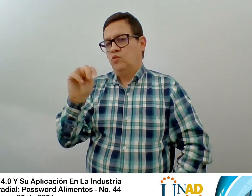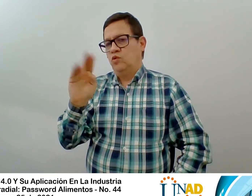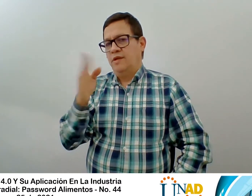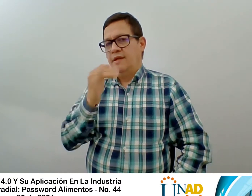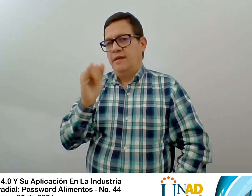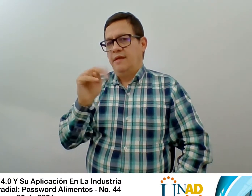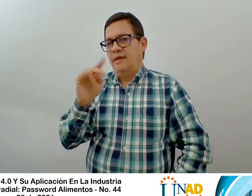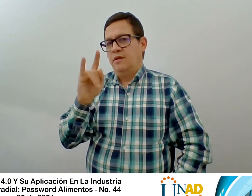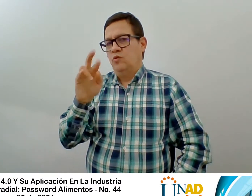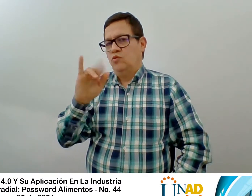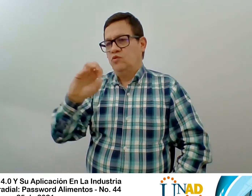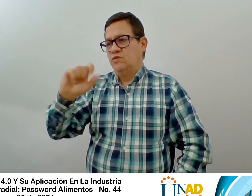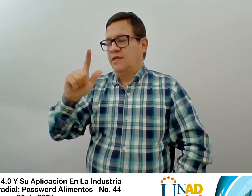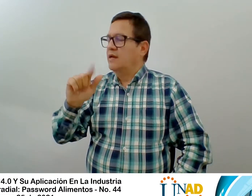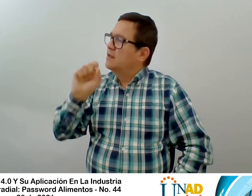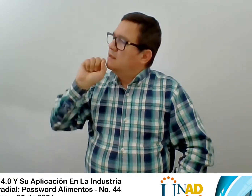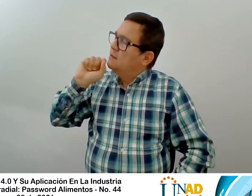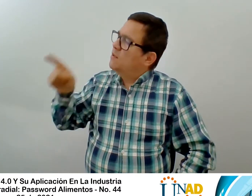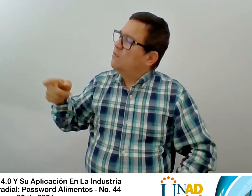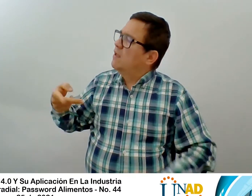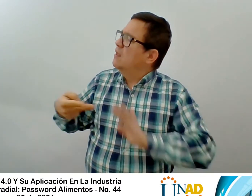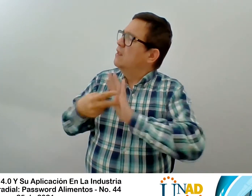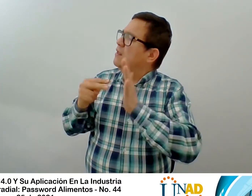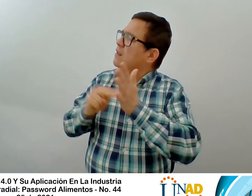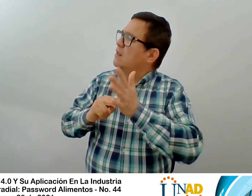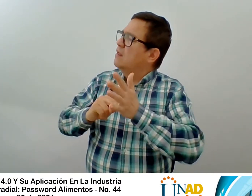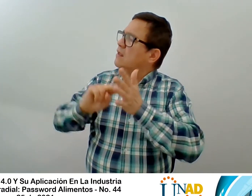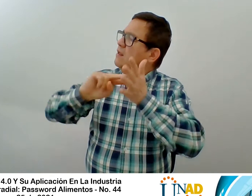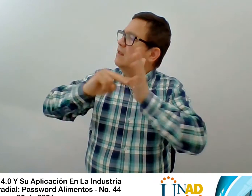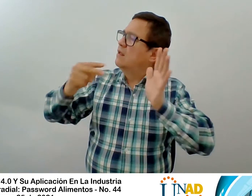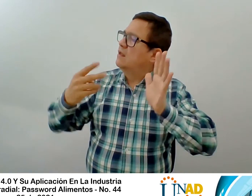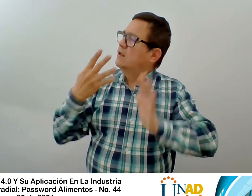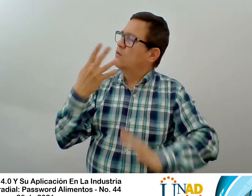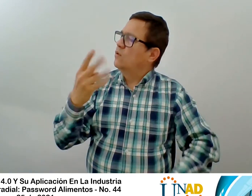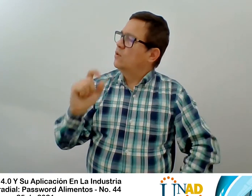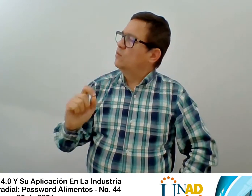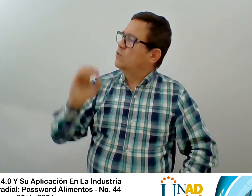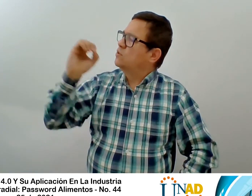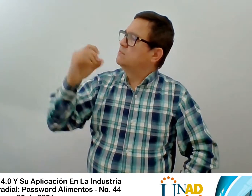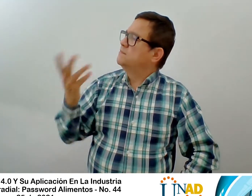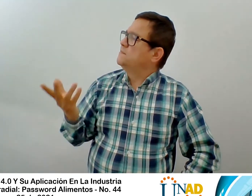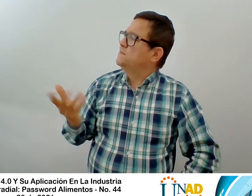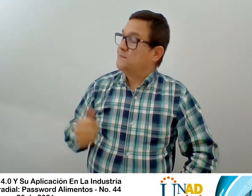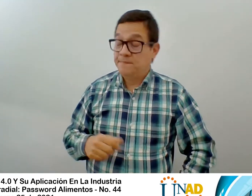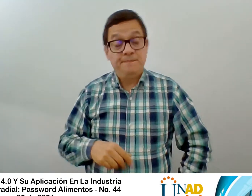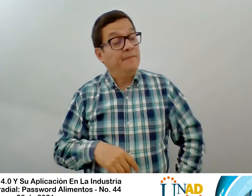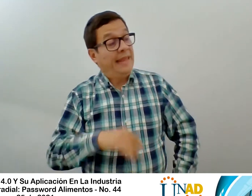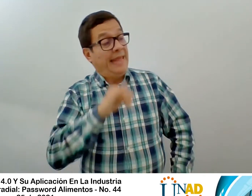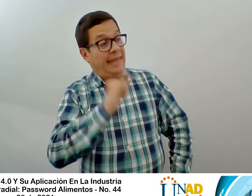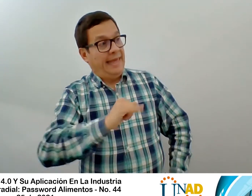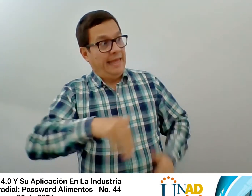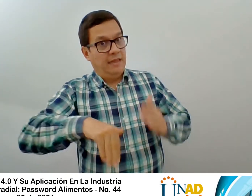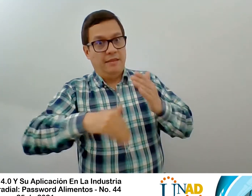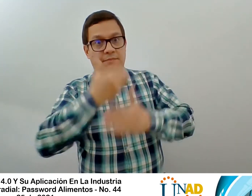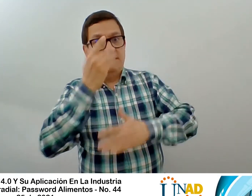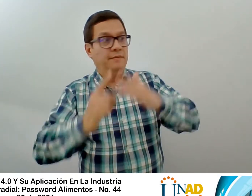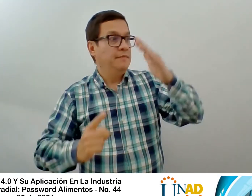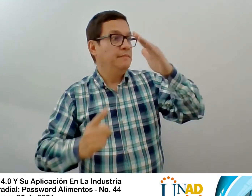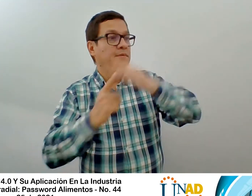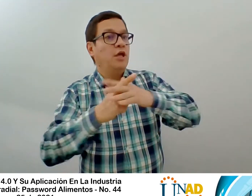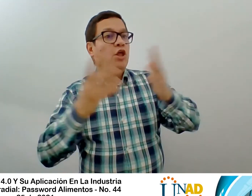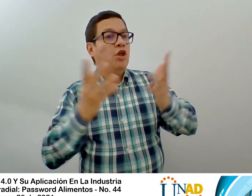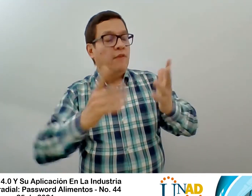la industria 4.0? Esta industria 4.0 surge en los últimos años en Europa,